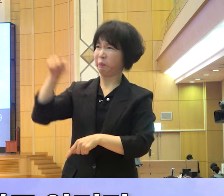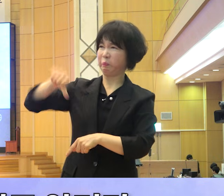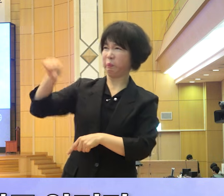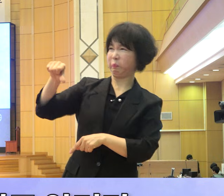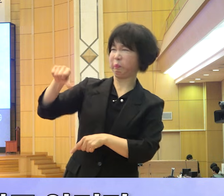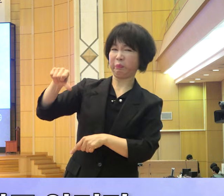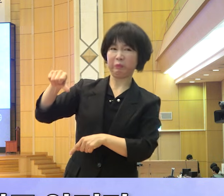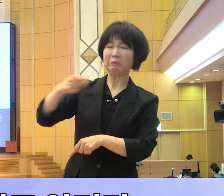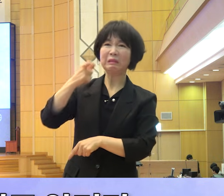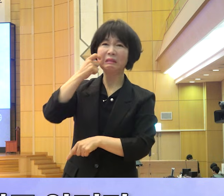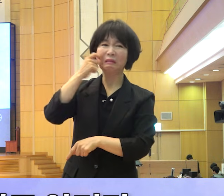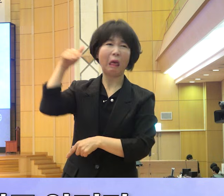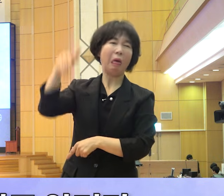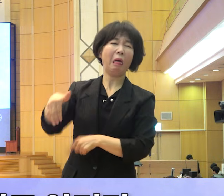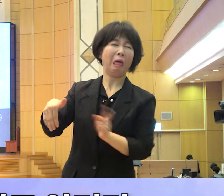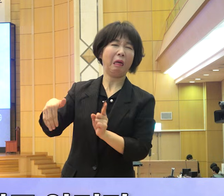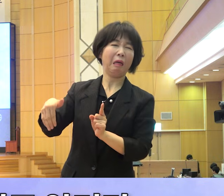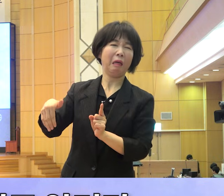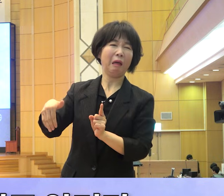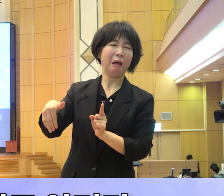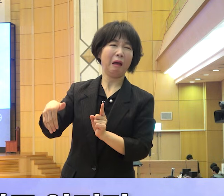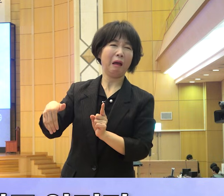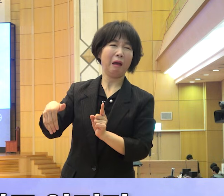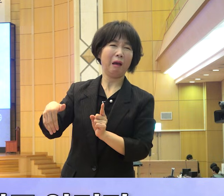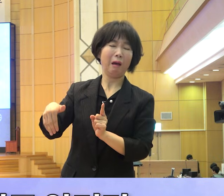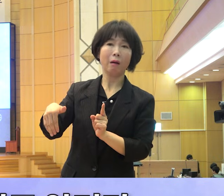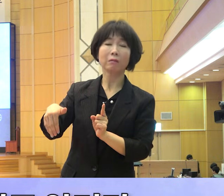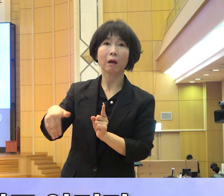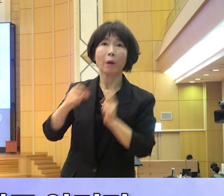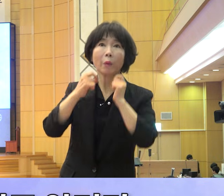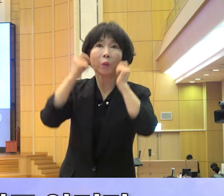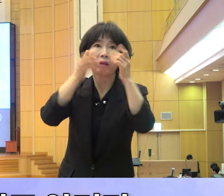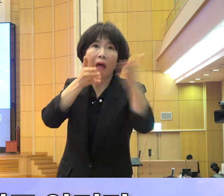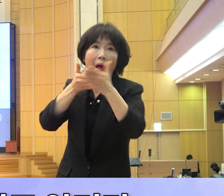결국은 잘하려고 했는데 더 좋은 일이 없었어요.